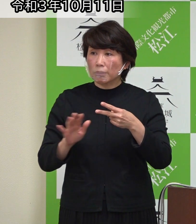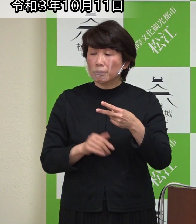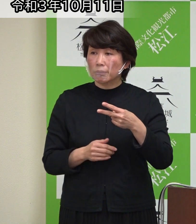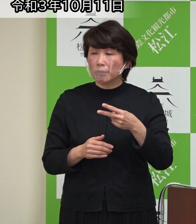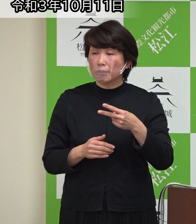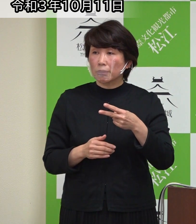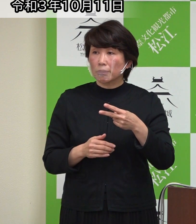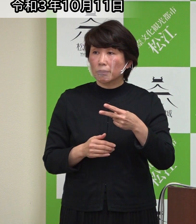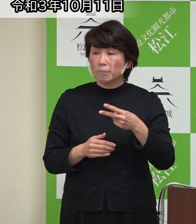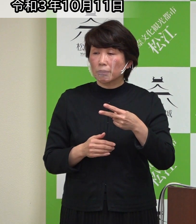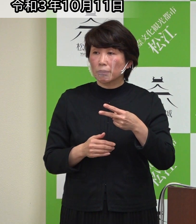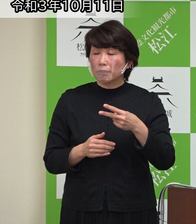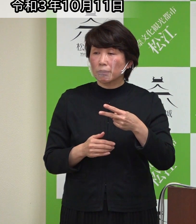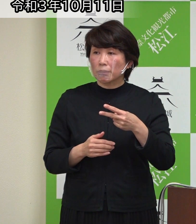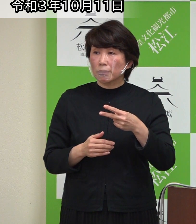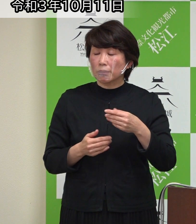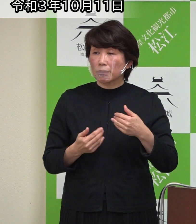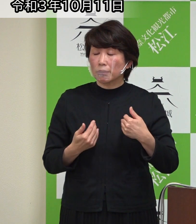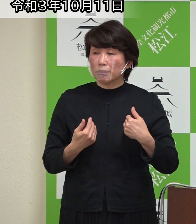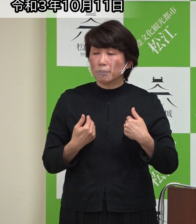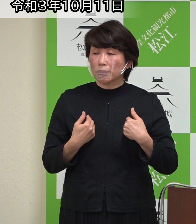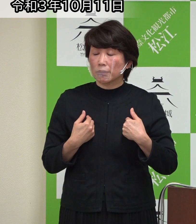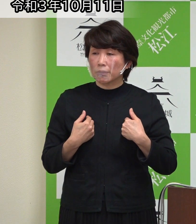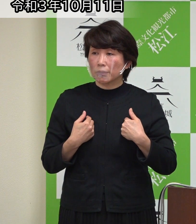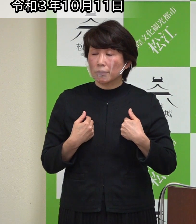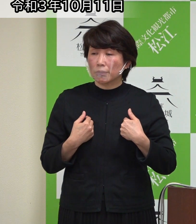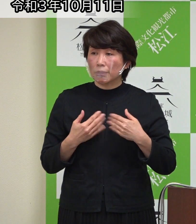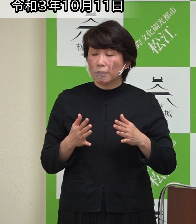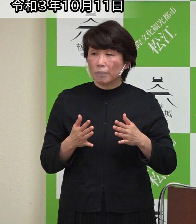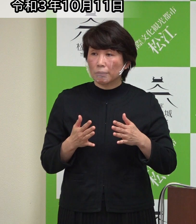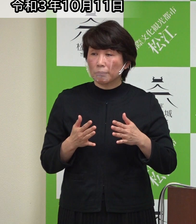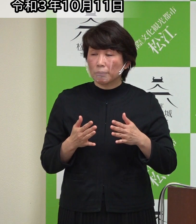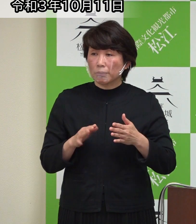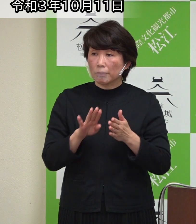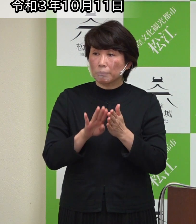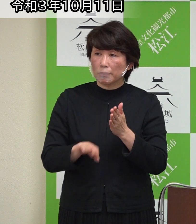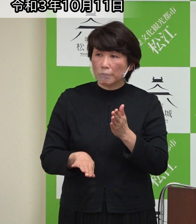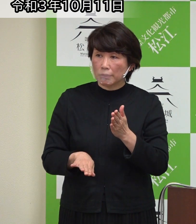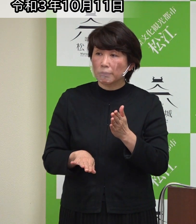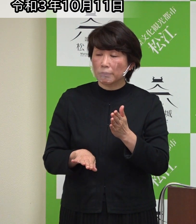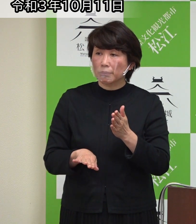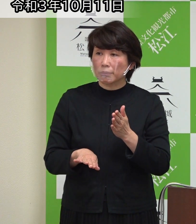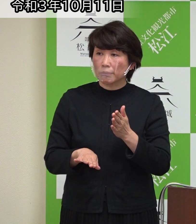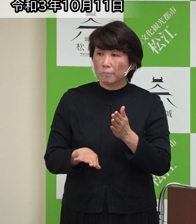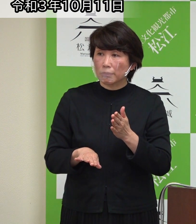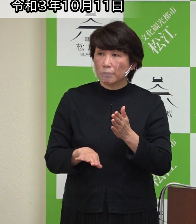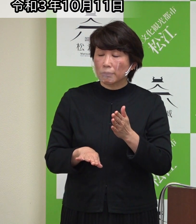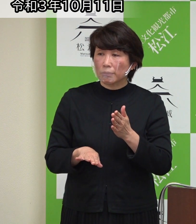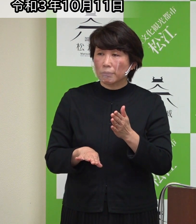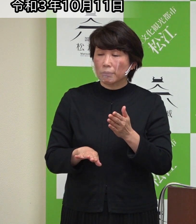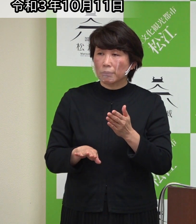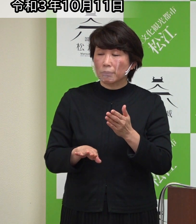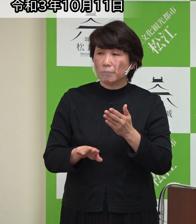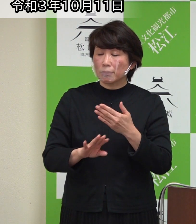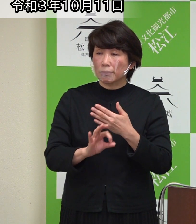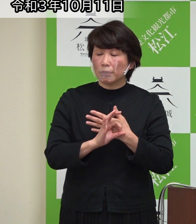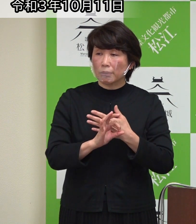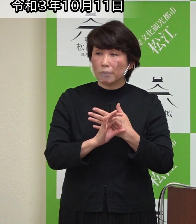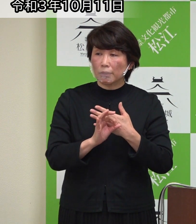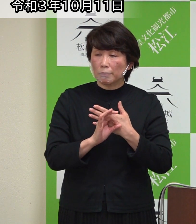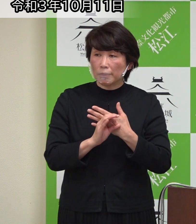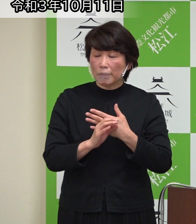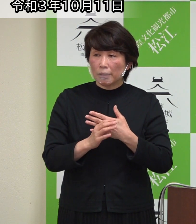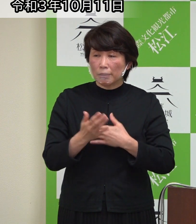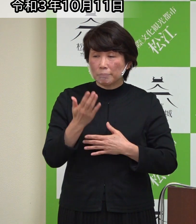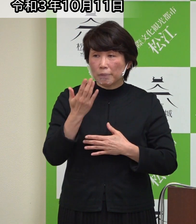要のないものをあえて入れるみたいな、この逆説的な話になるんですけれども、例えば以前水郷祭が中止になったというか、